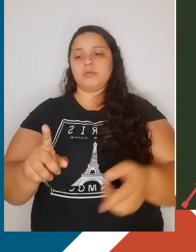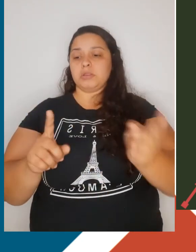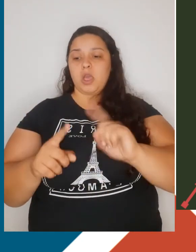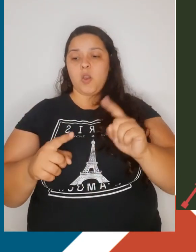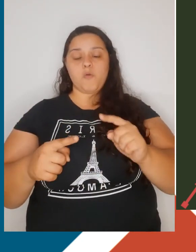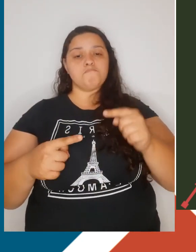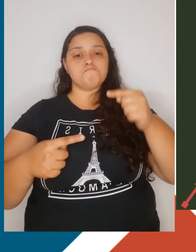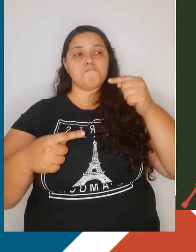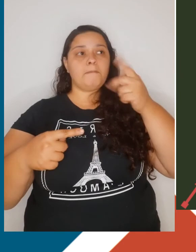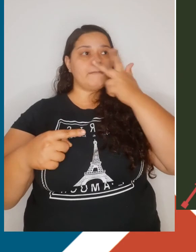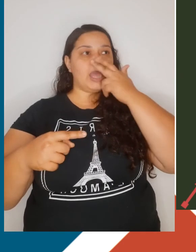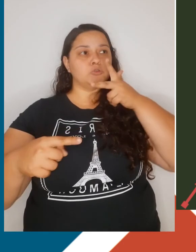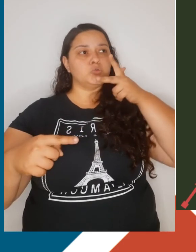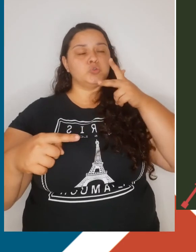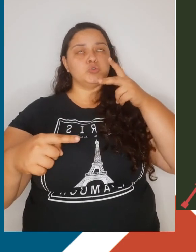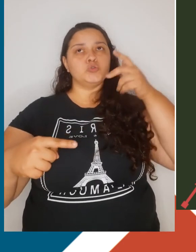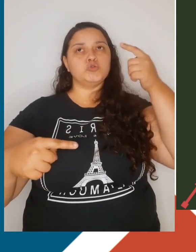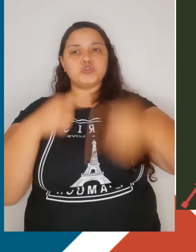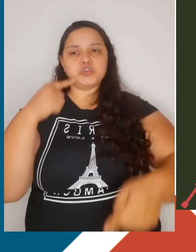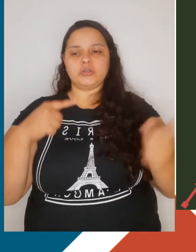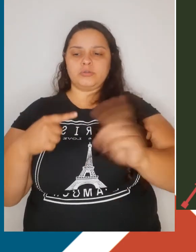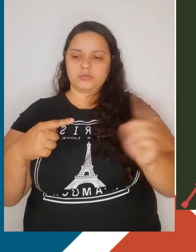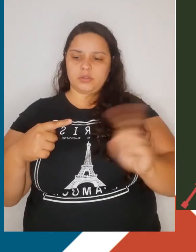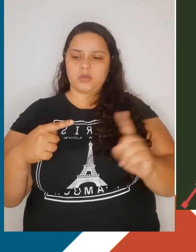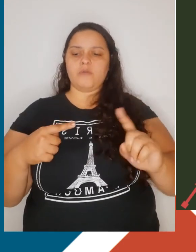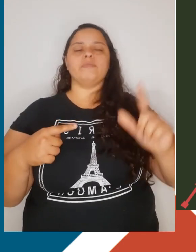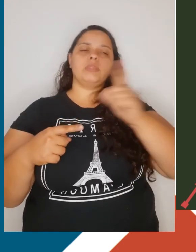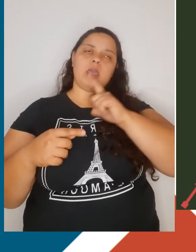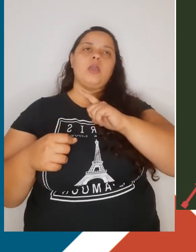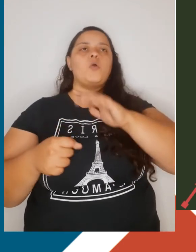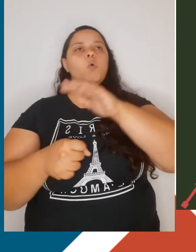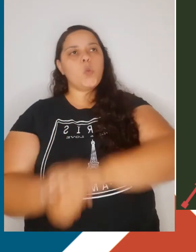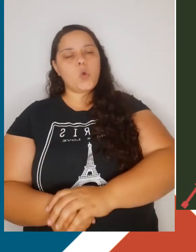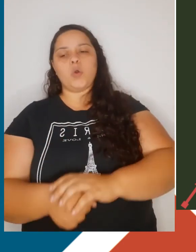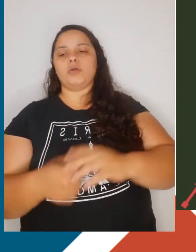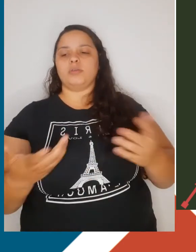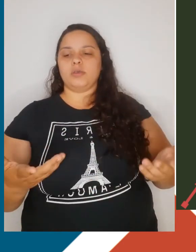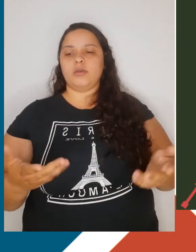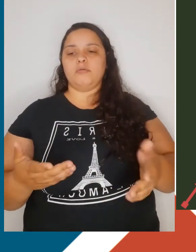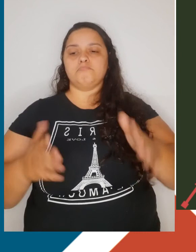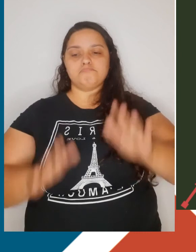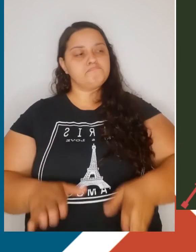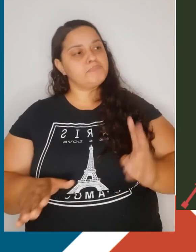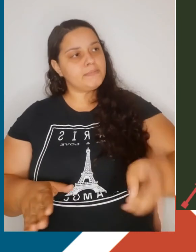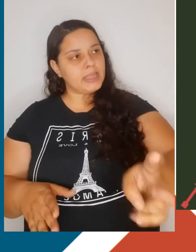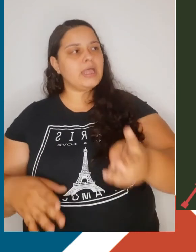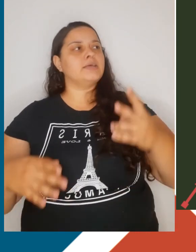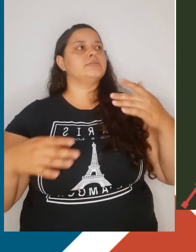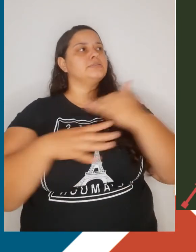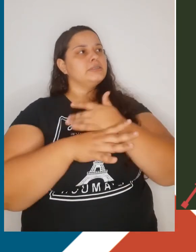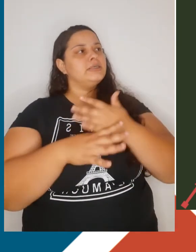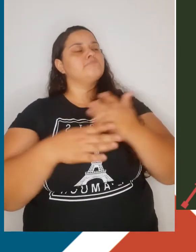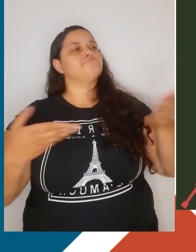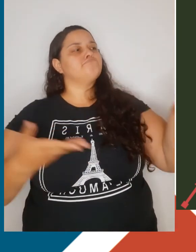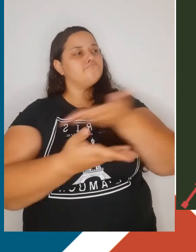não romperam profundamente com essa ordem colonial, ou seja, com todo esse legado, com a colonialidade que